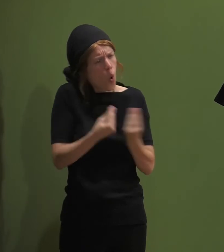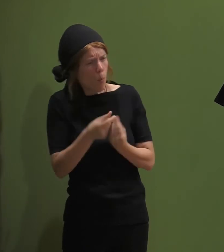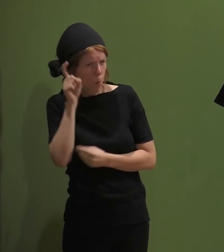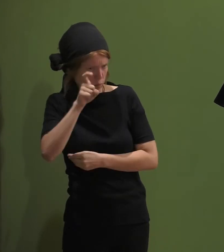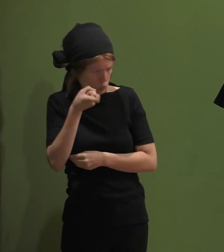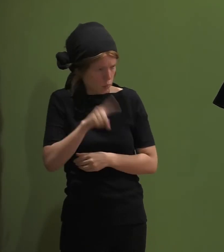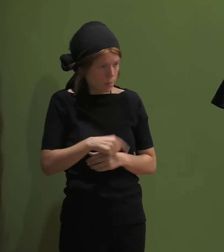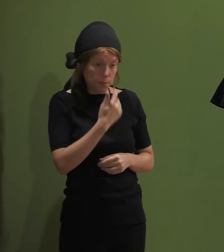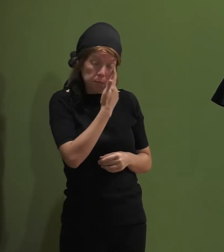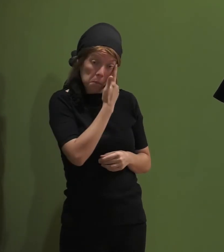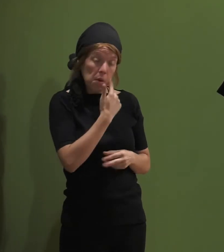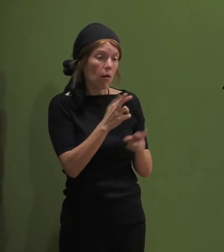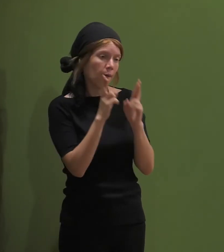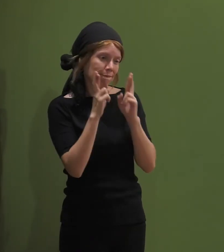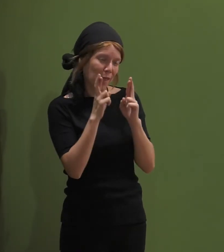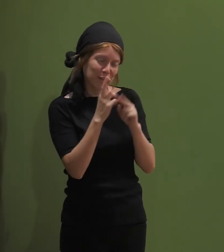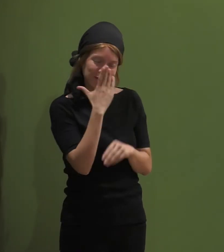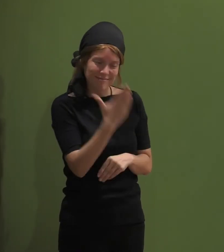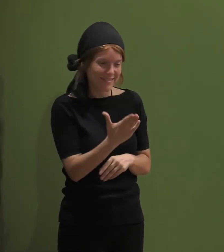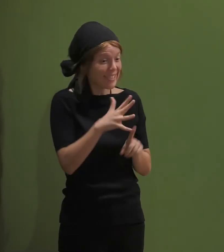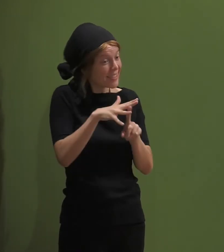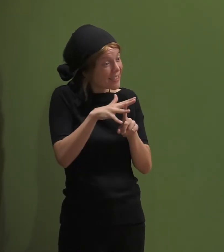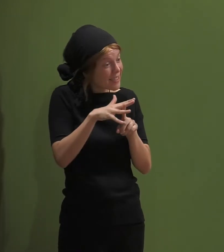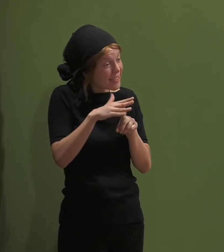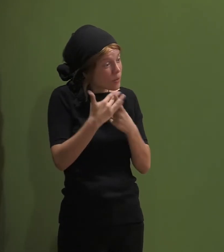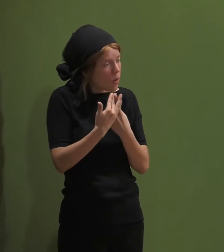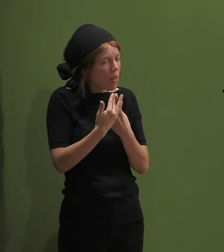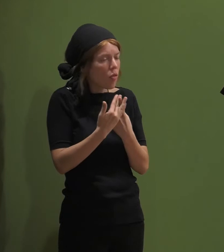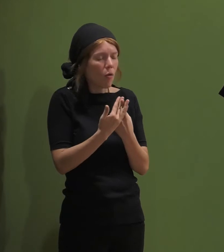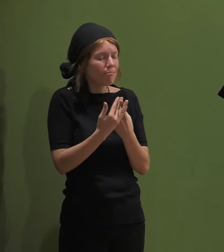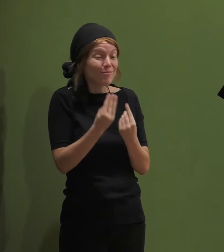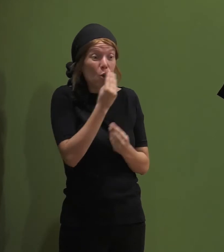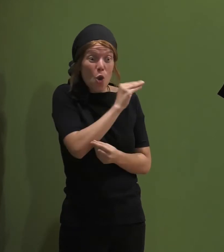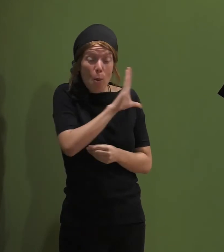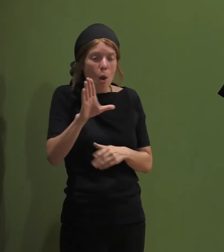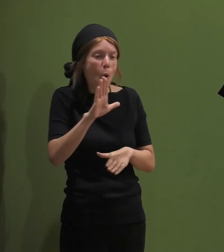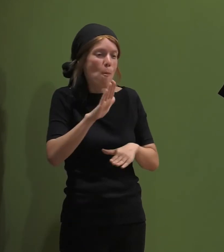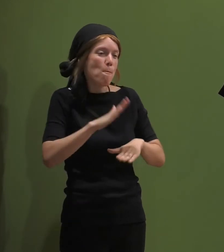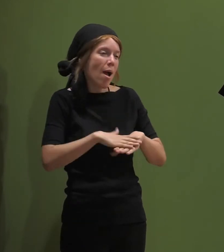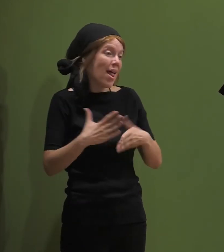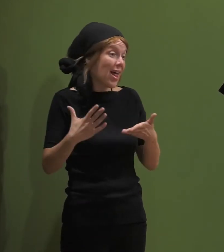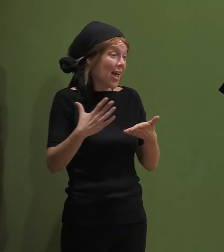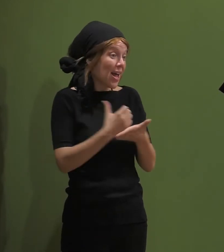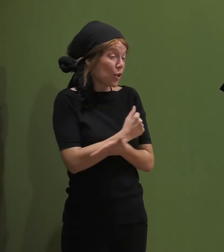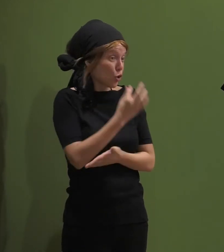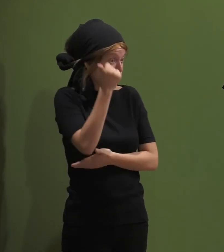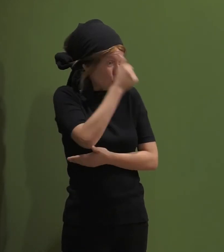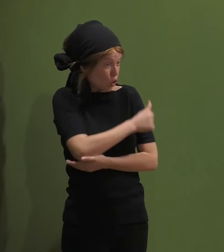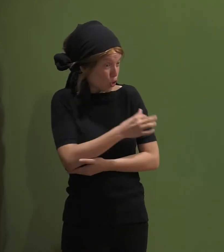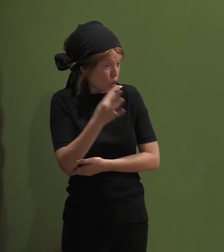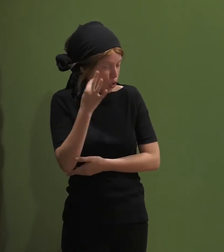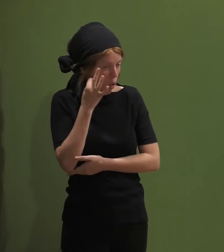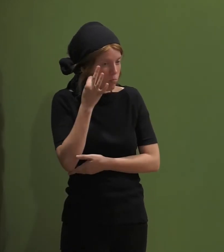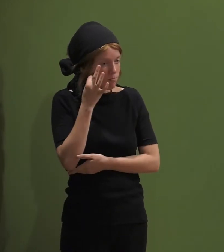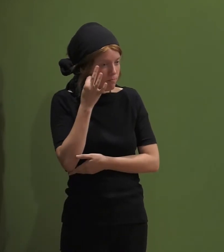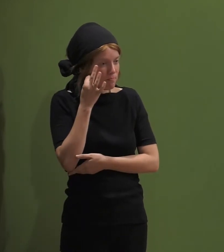docentes. Deseo de todo corazón que las circunstancias sean lo más favorables posibles para que todas, si esa es su voluntad,